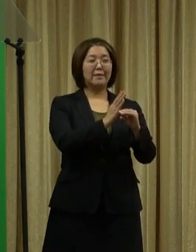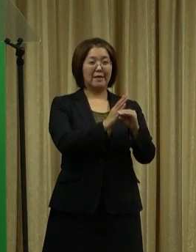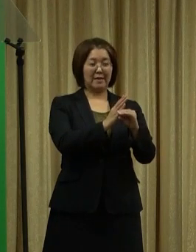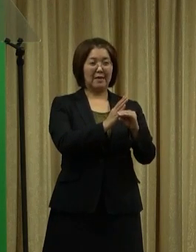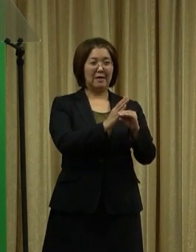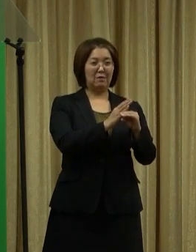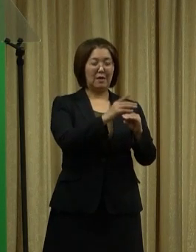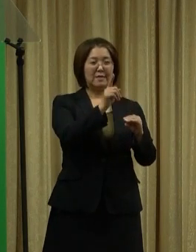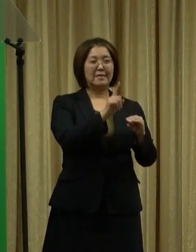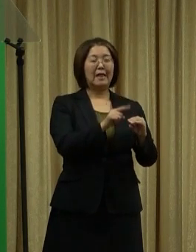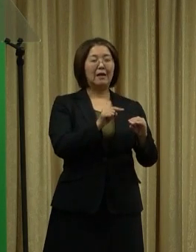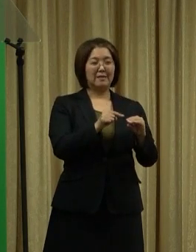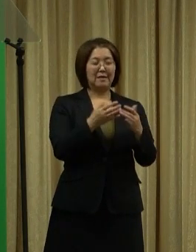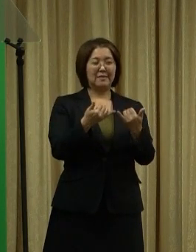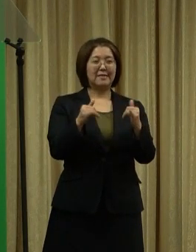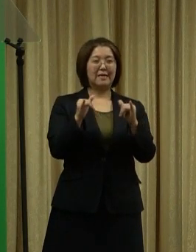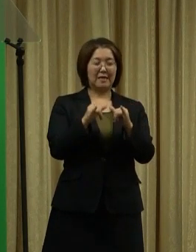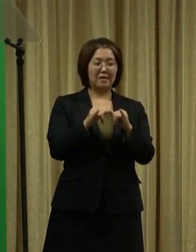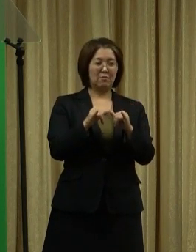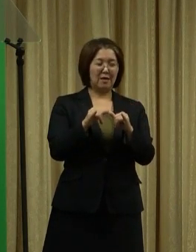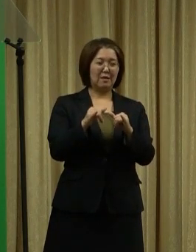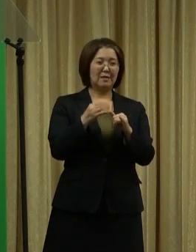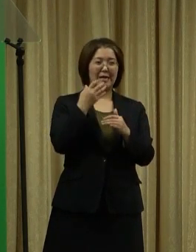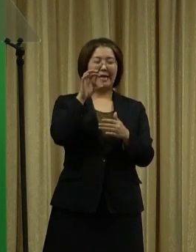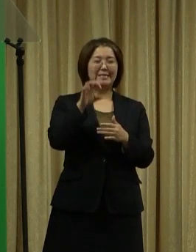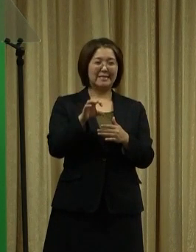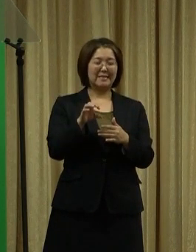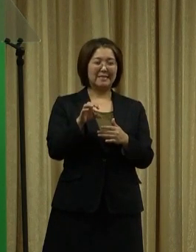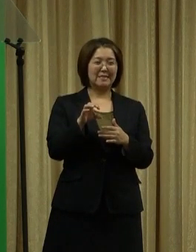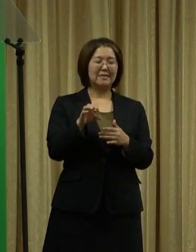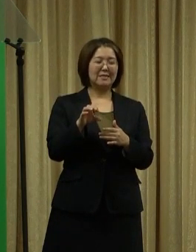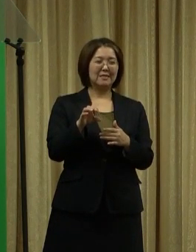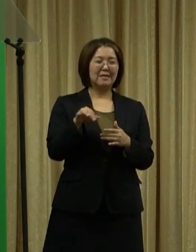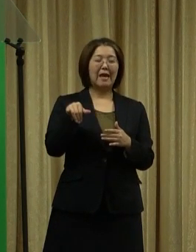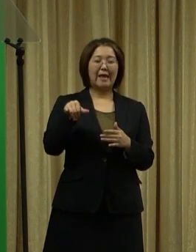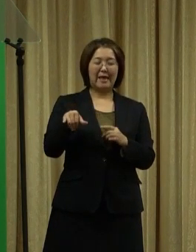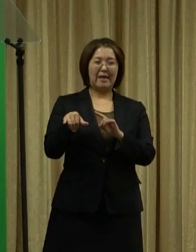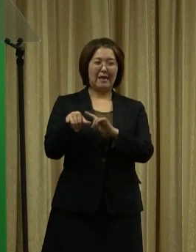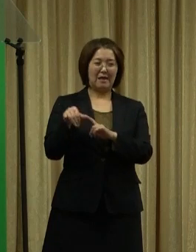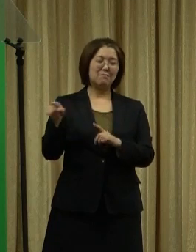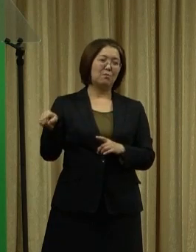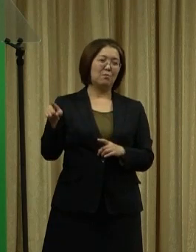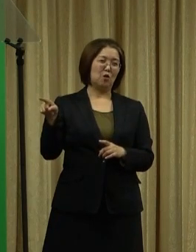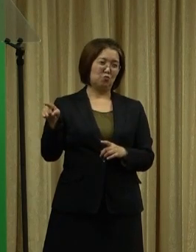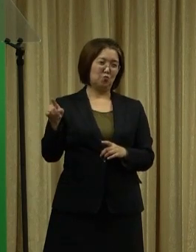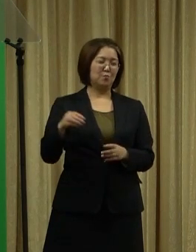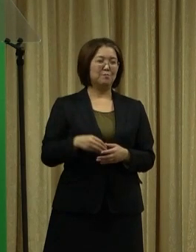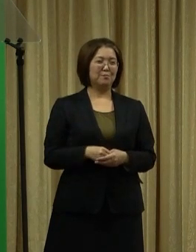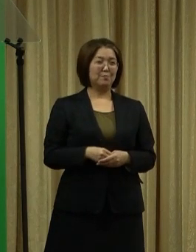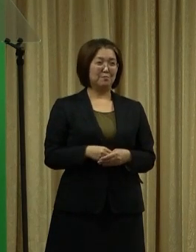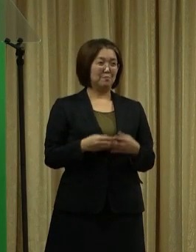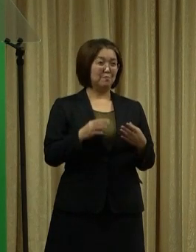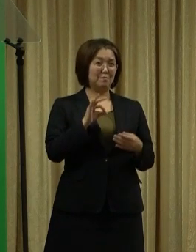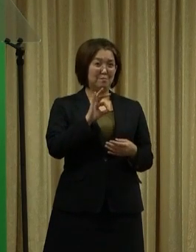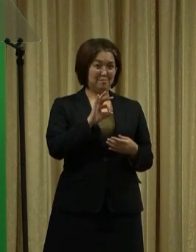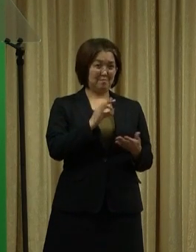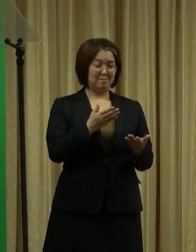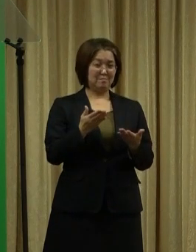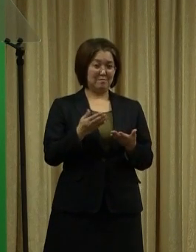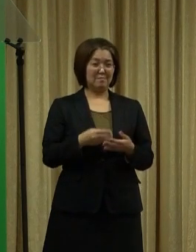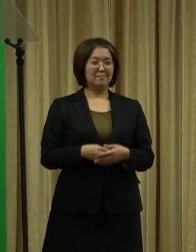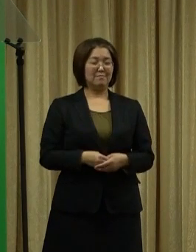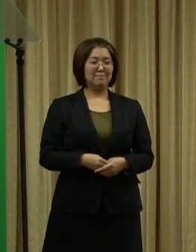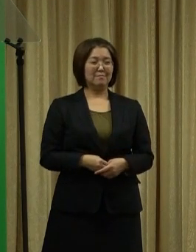はひらがな、社会は漢字、ひらがなで丸閉じ、以上です。よろしいでしょうか。は